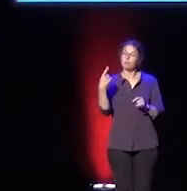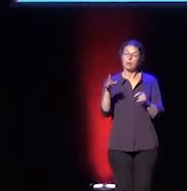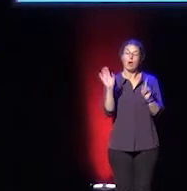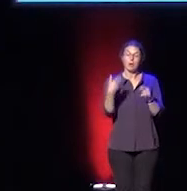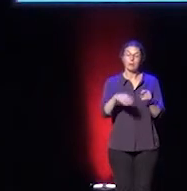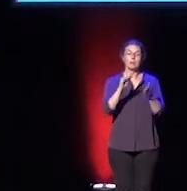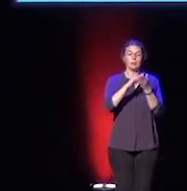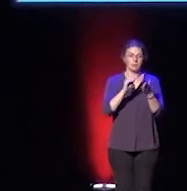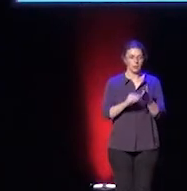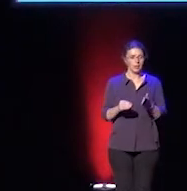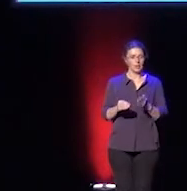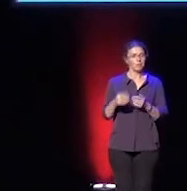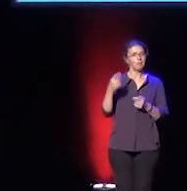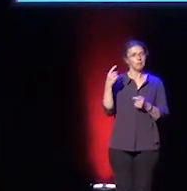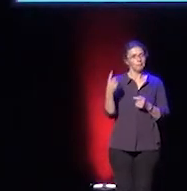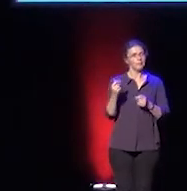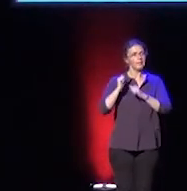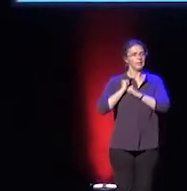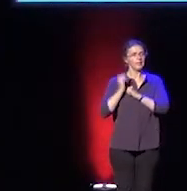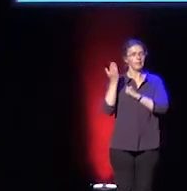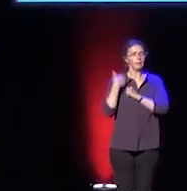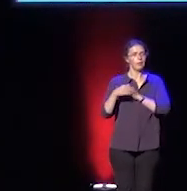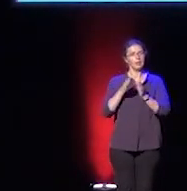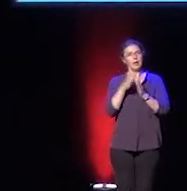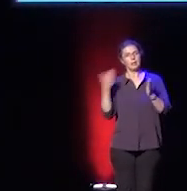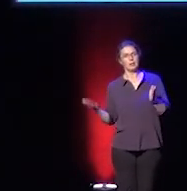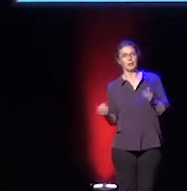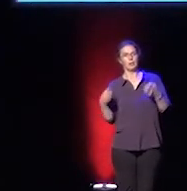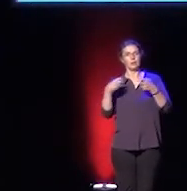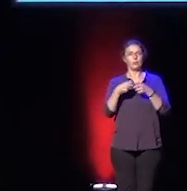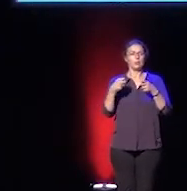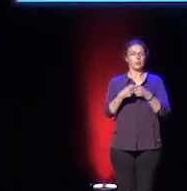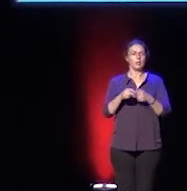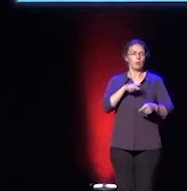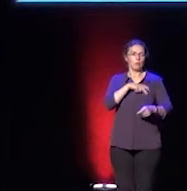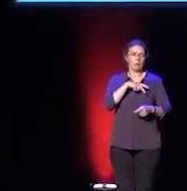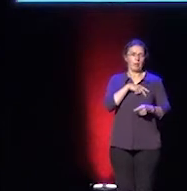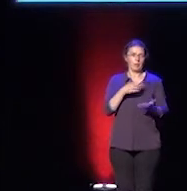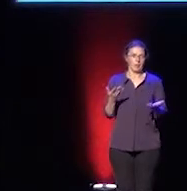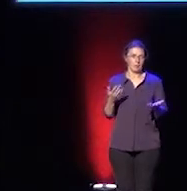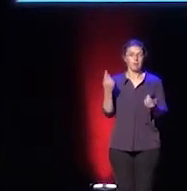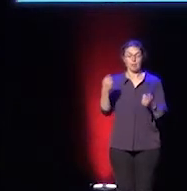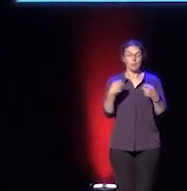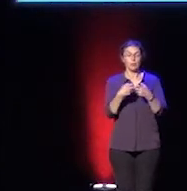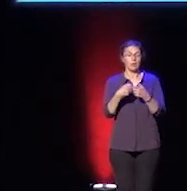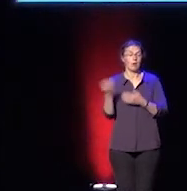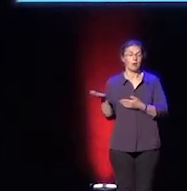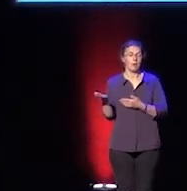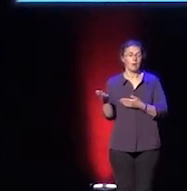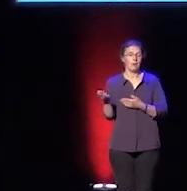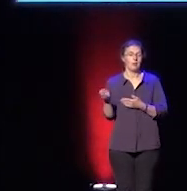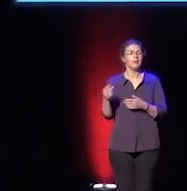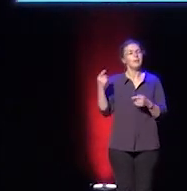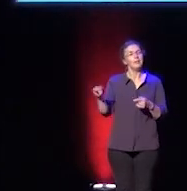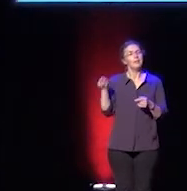Schriftsteller. Er war Träger des alternativen Physik-Nobelpreises. Er war also Physiker. Und ihm wird